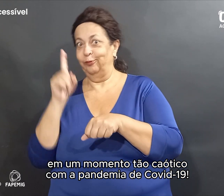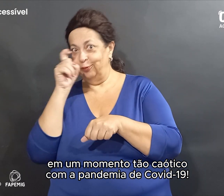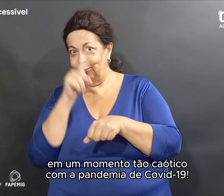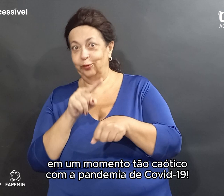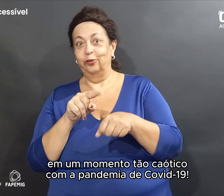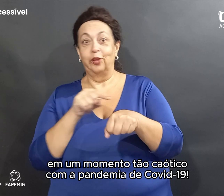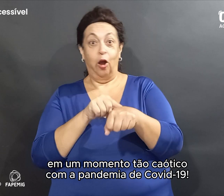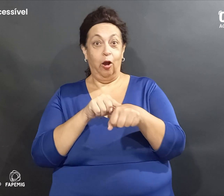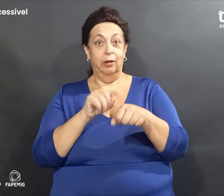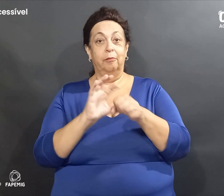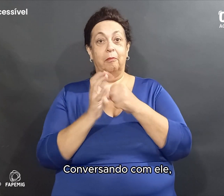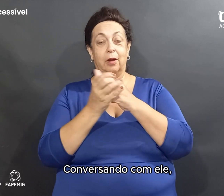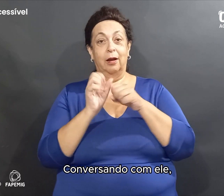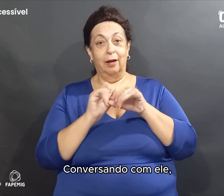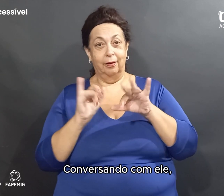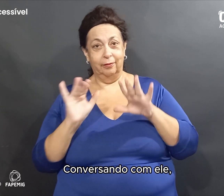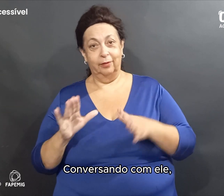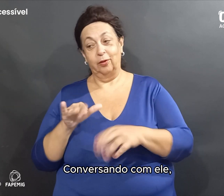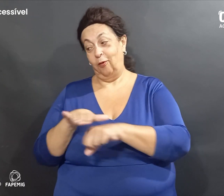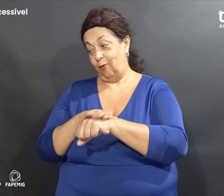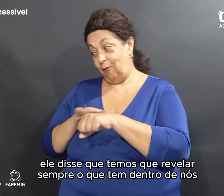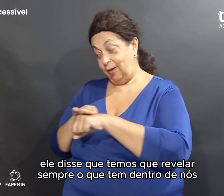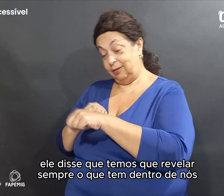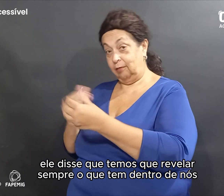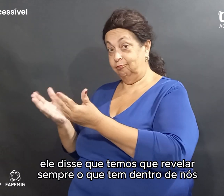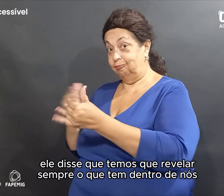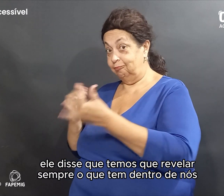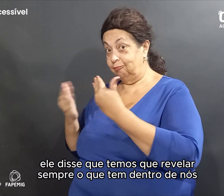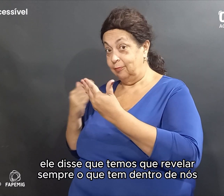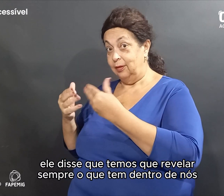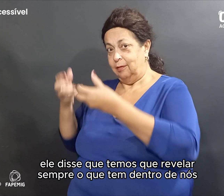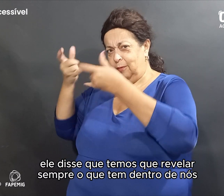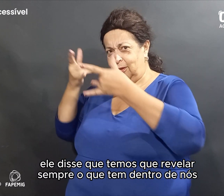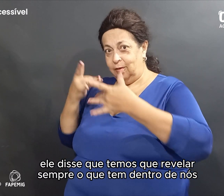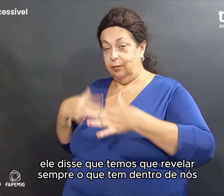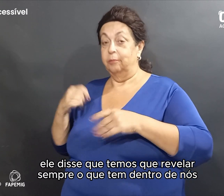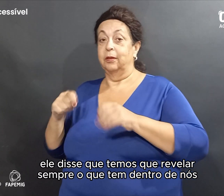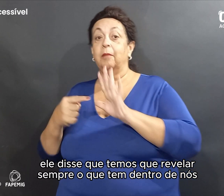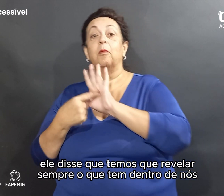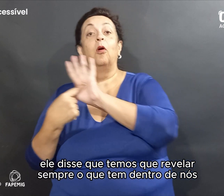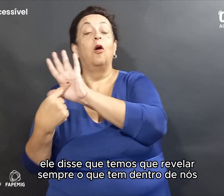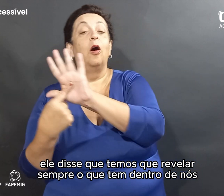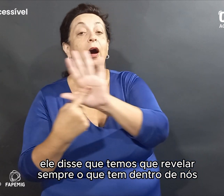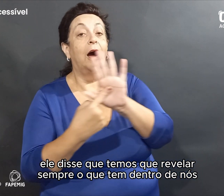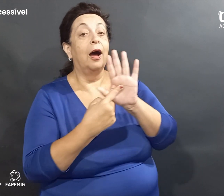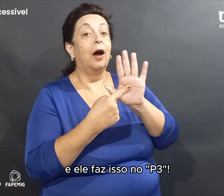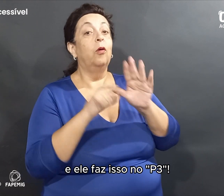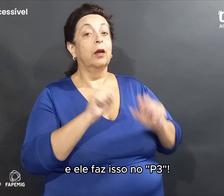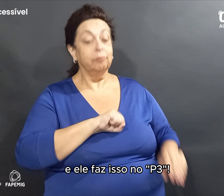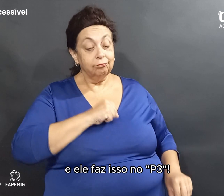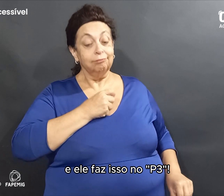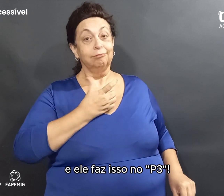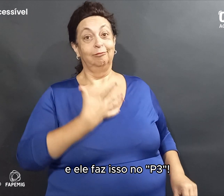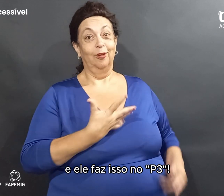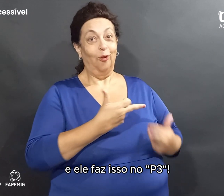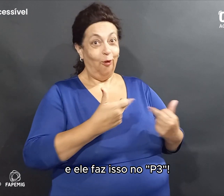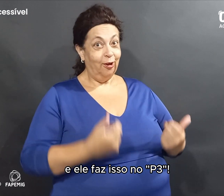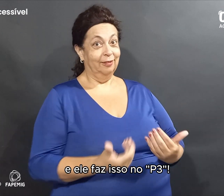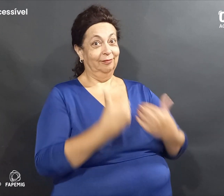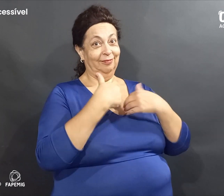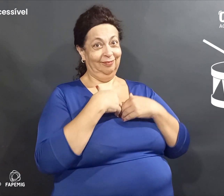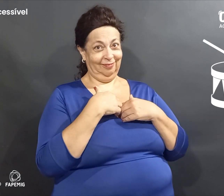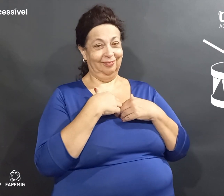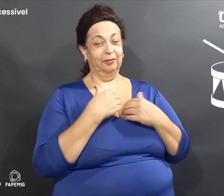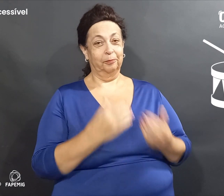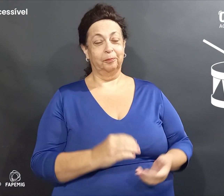de Covid-19. Conversando com ele disse que temos que revelar sempre o que tem dentro de nós, e ele faz isso no